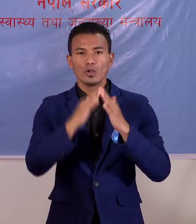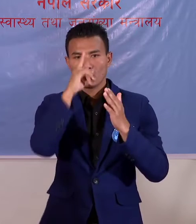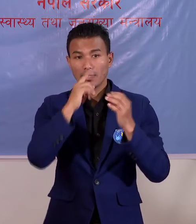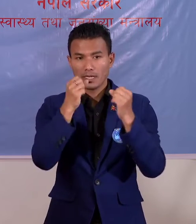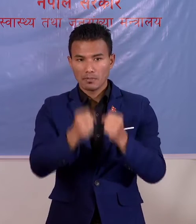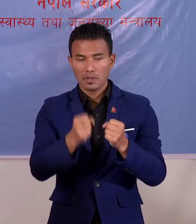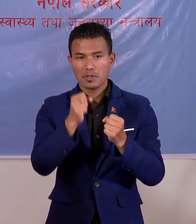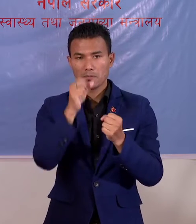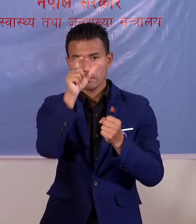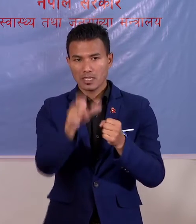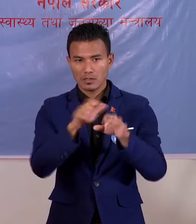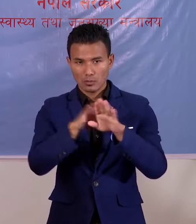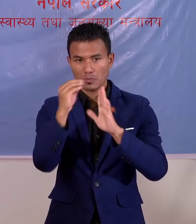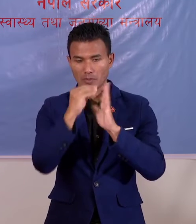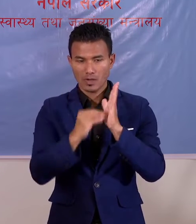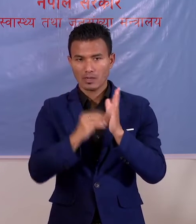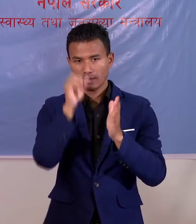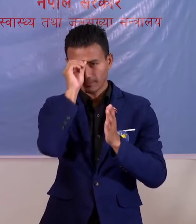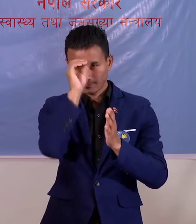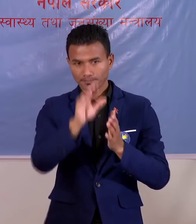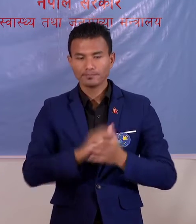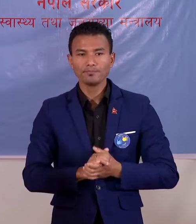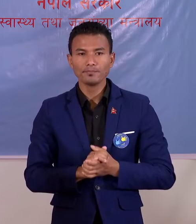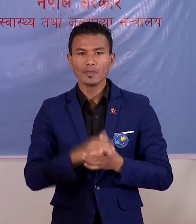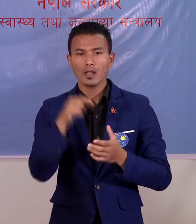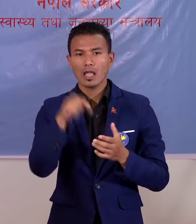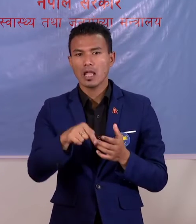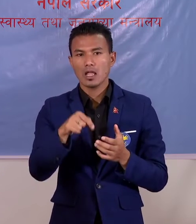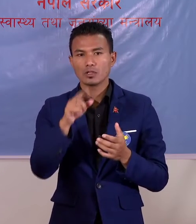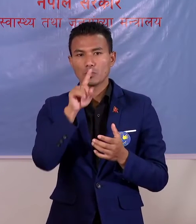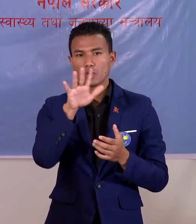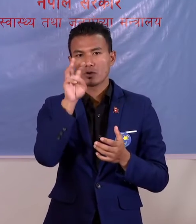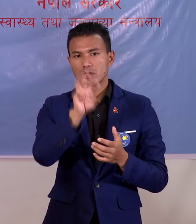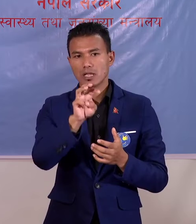क्वारेन्टाइनमा रहेका व्यक्तिहरूको विवरण दिन चाहन्छु। आज